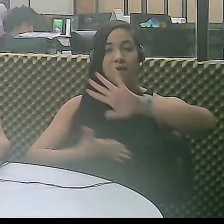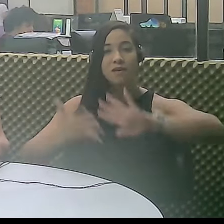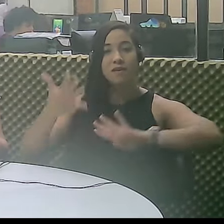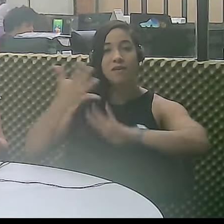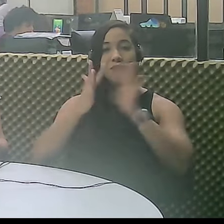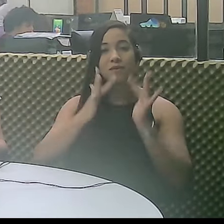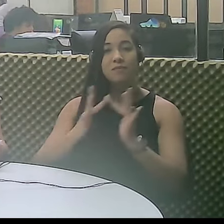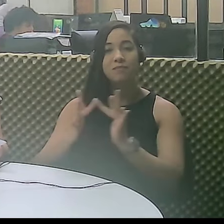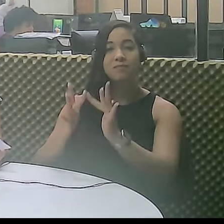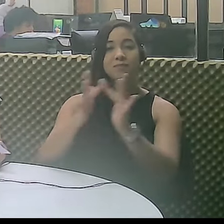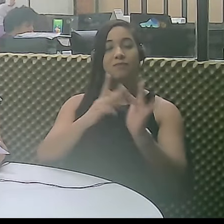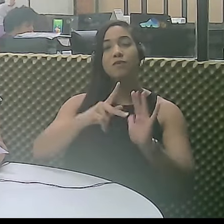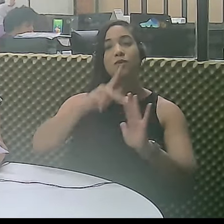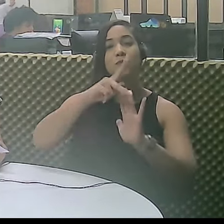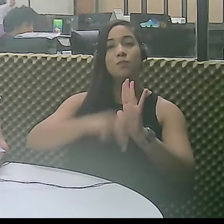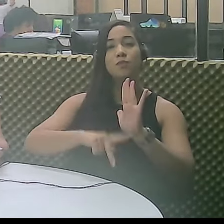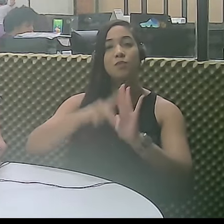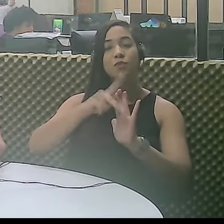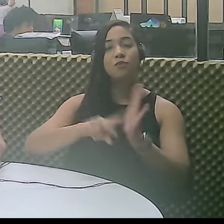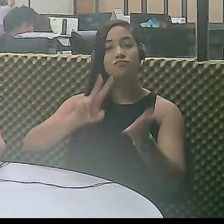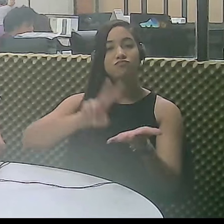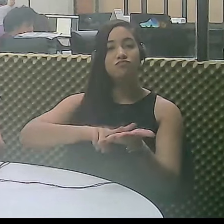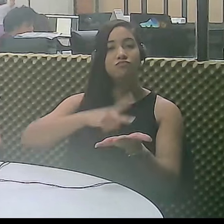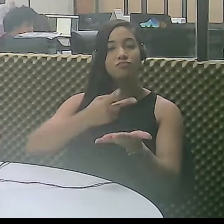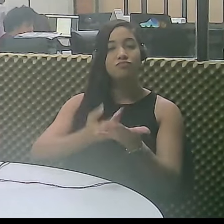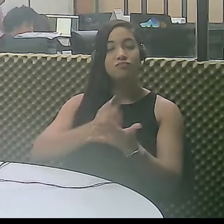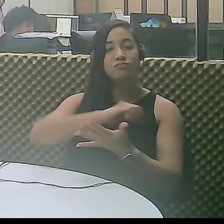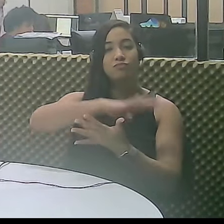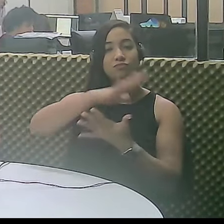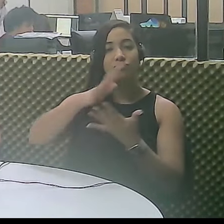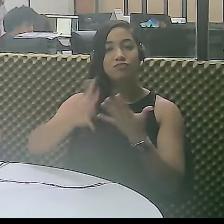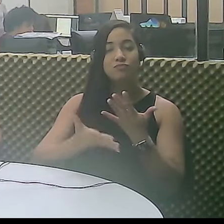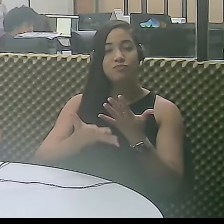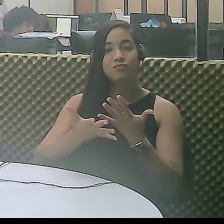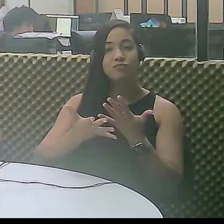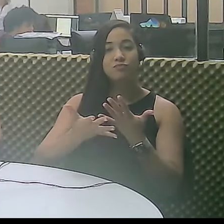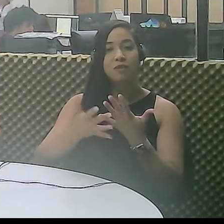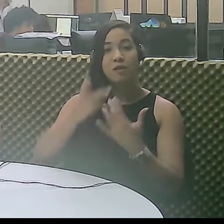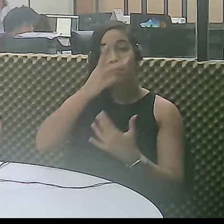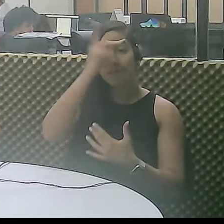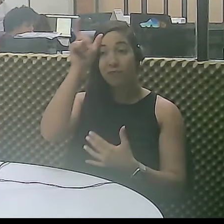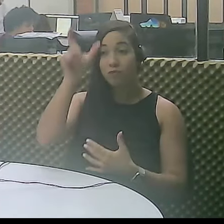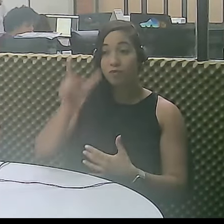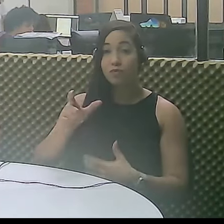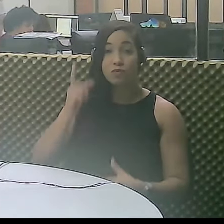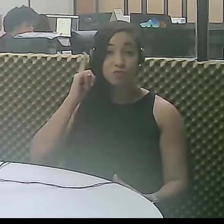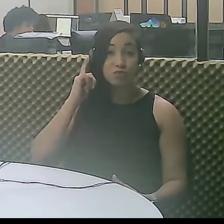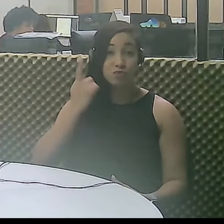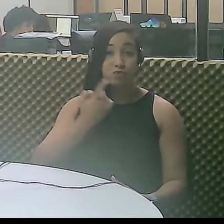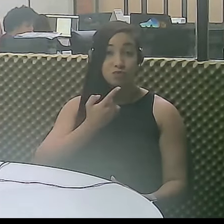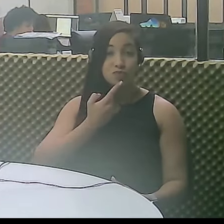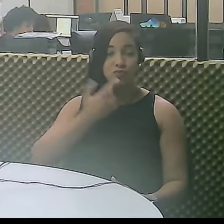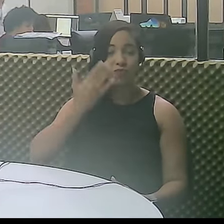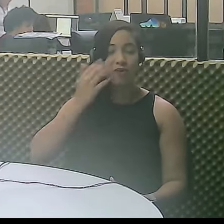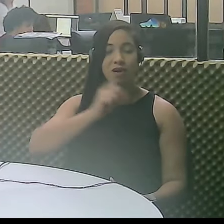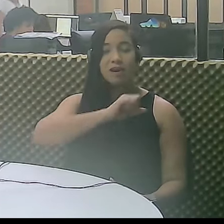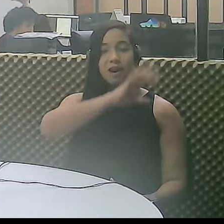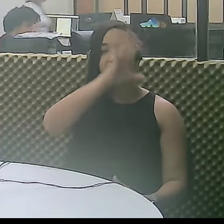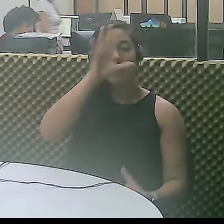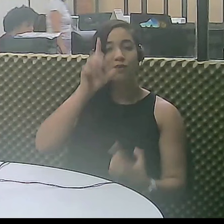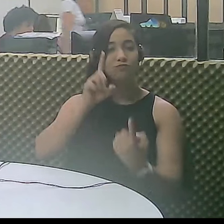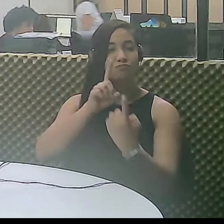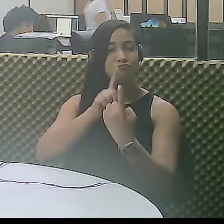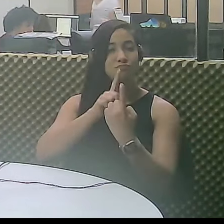Conectam, um programa que oferece tradução em Libras. Com isso, pessoas como a Júlia são entendidas e muito